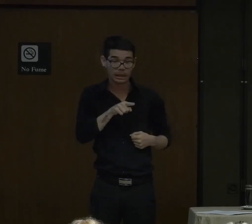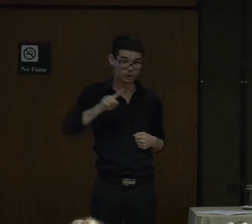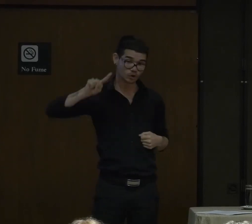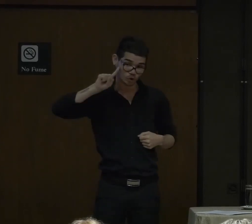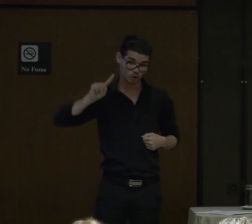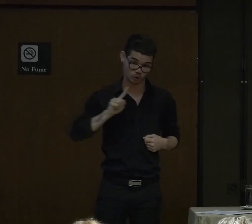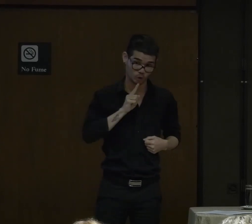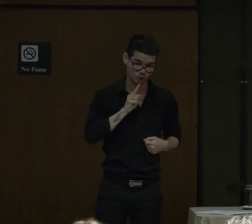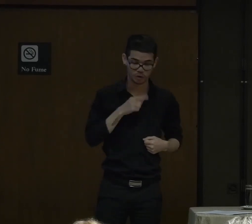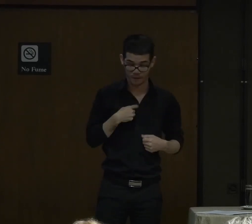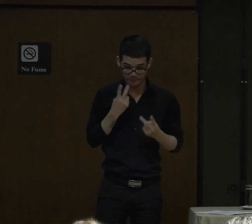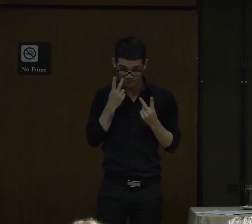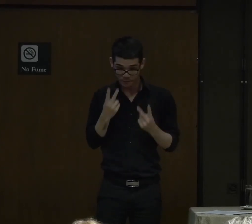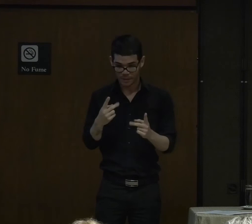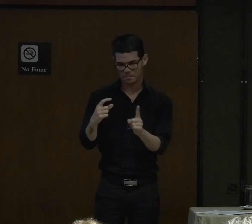activan